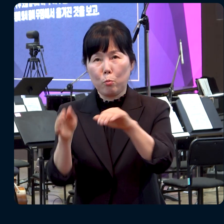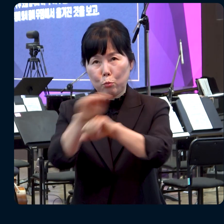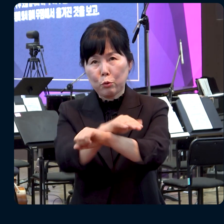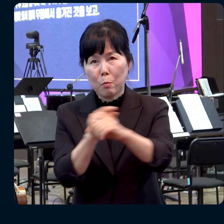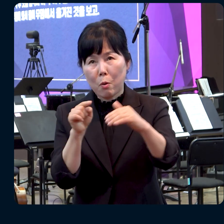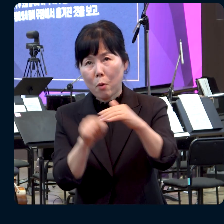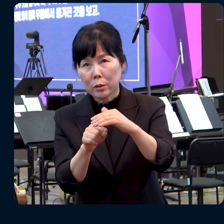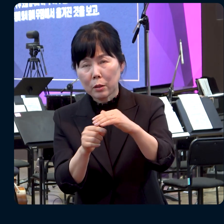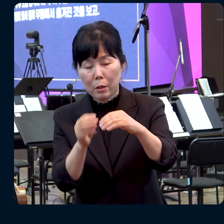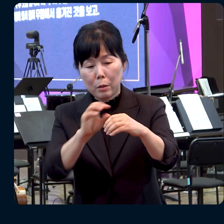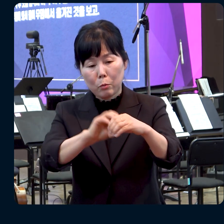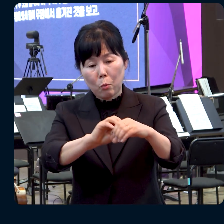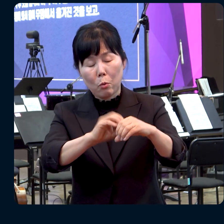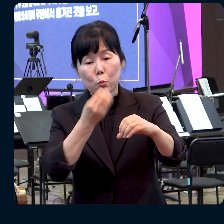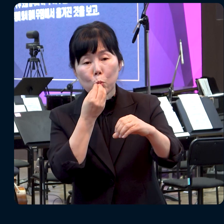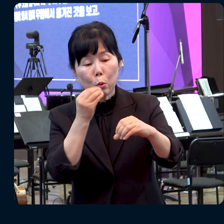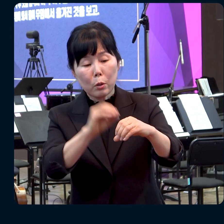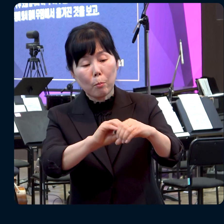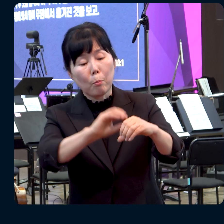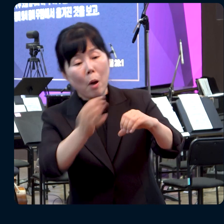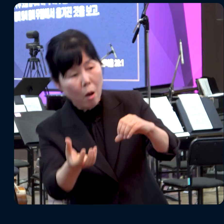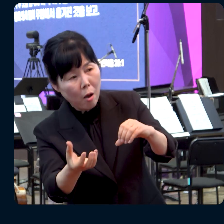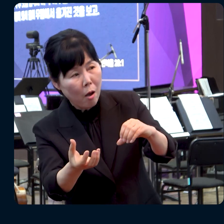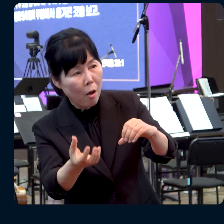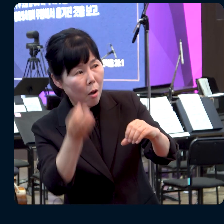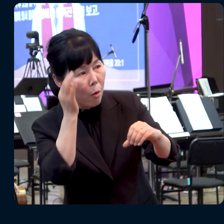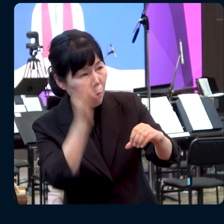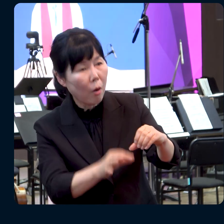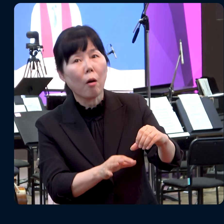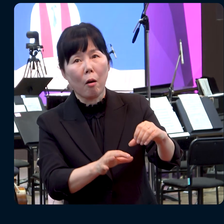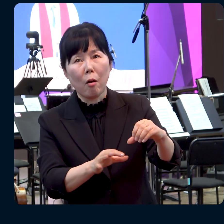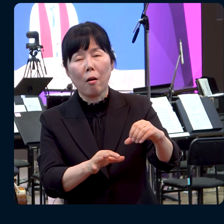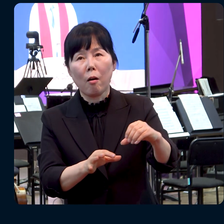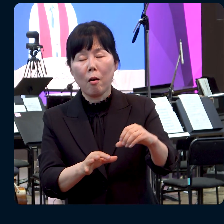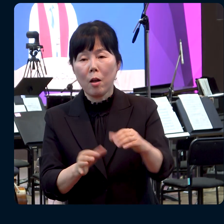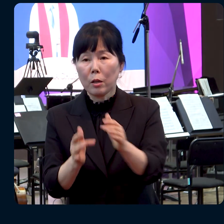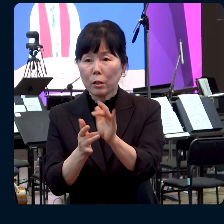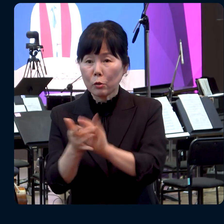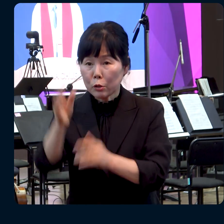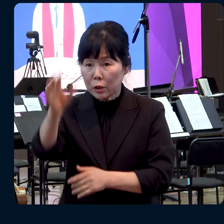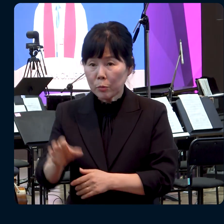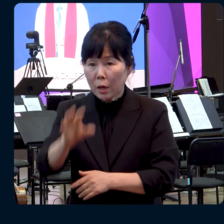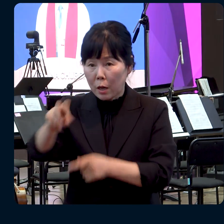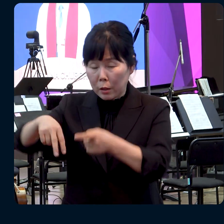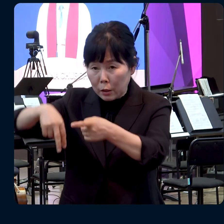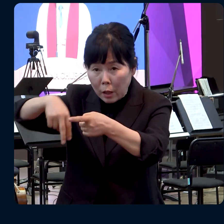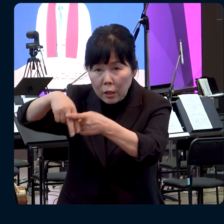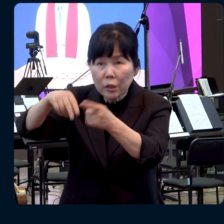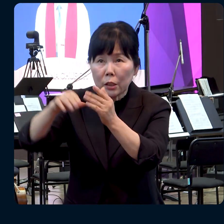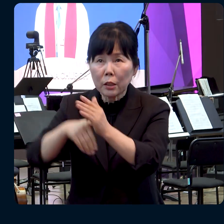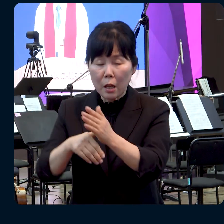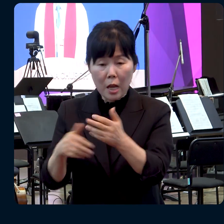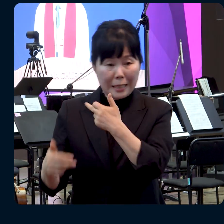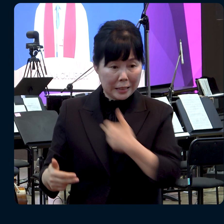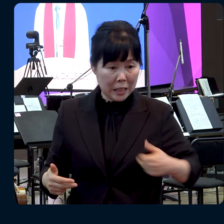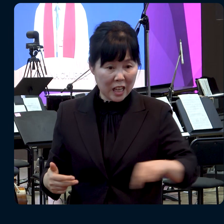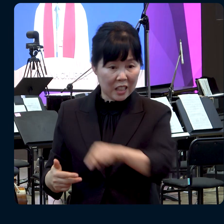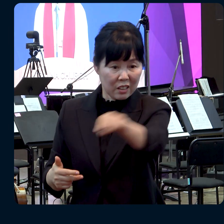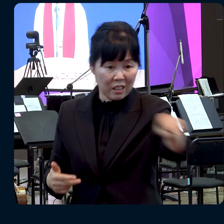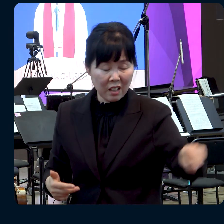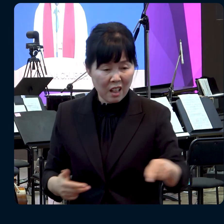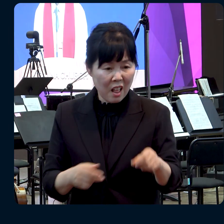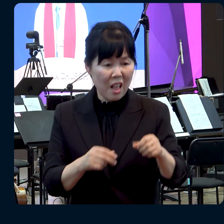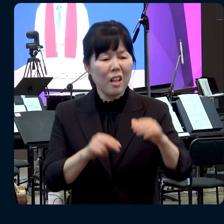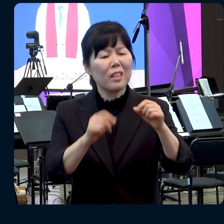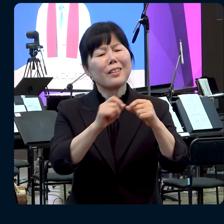무덤에서 옮겨진 것을 보고, 예수님이 십자가에 달리실 때 제자들은요, 거의 다